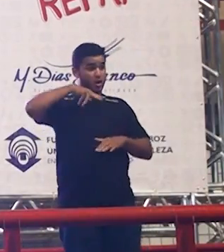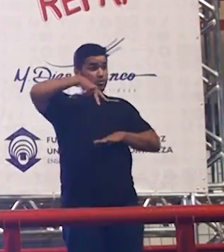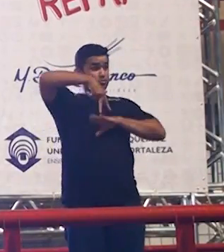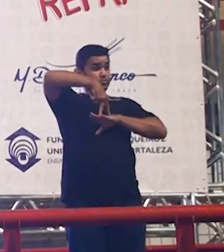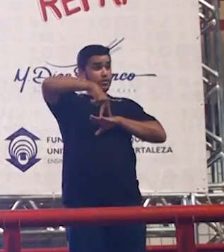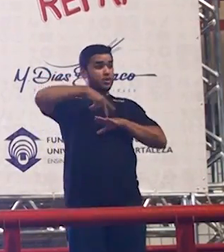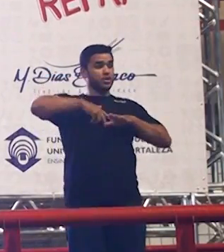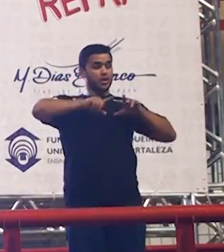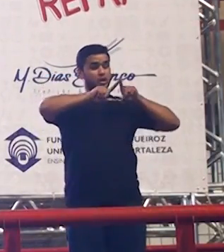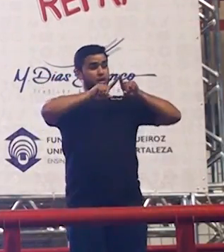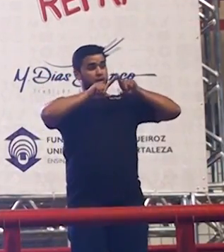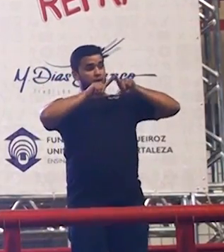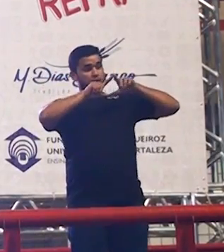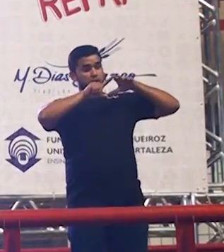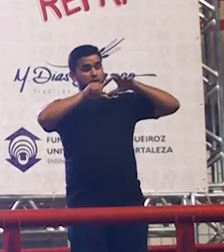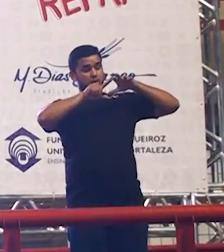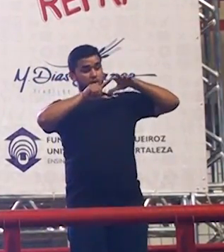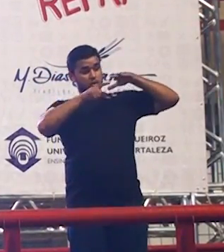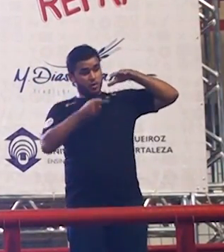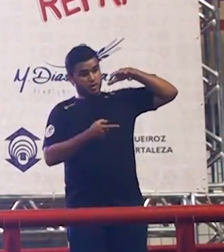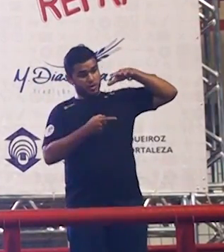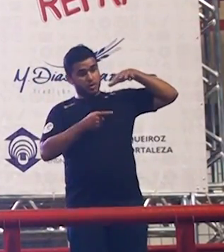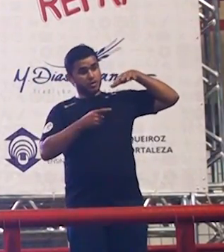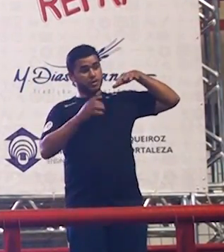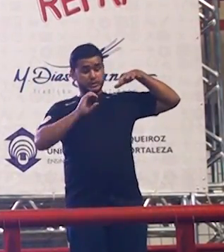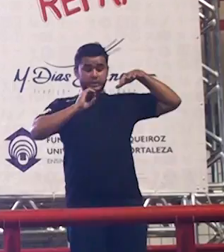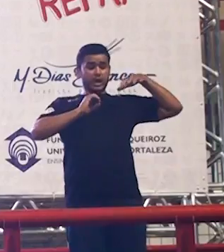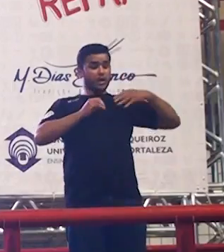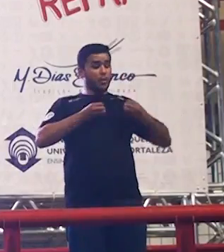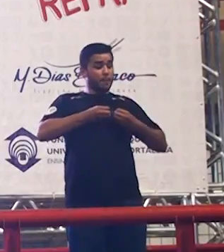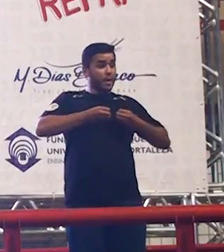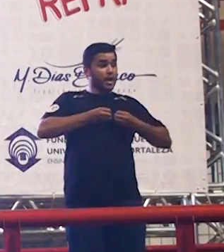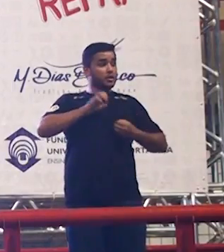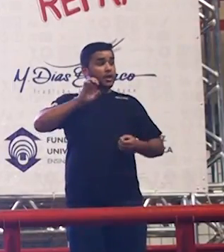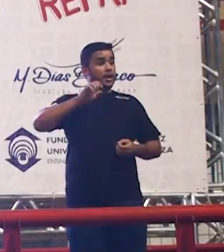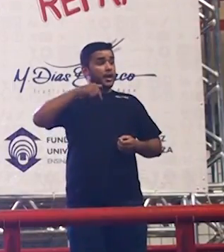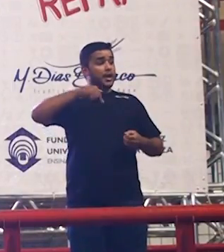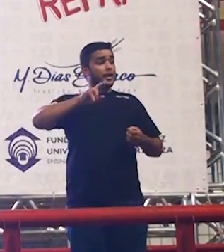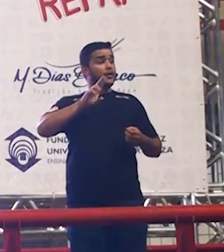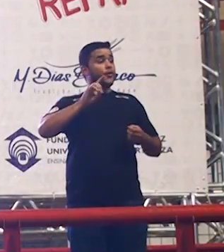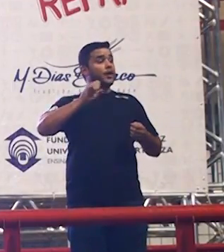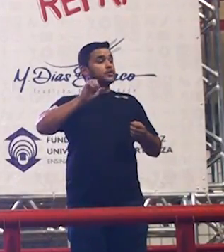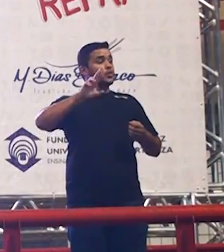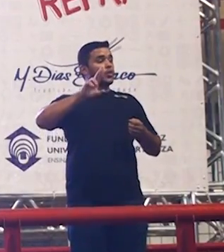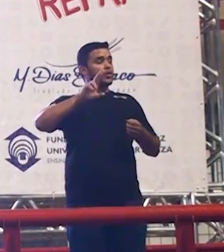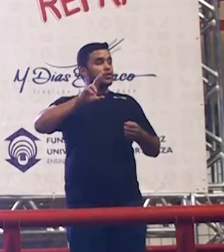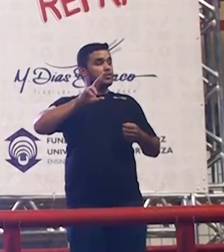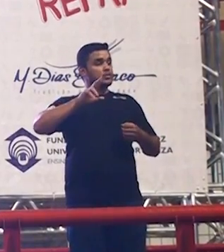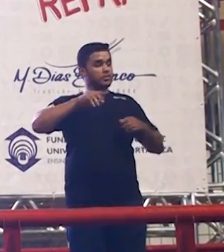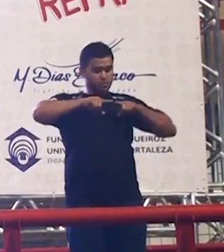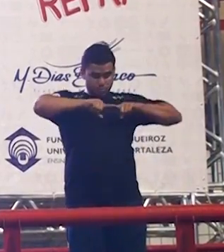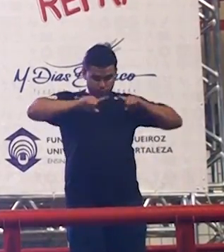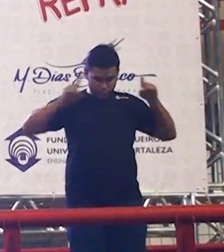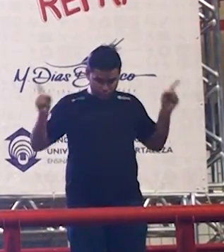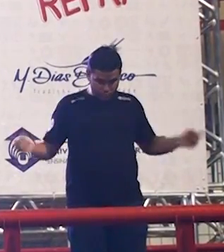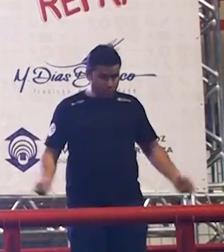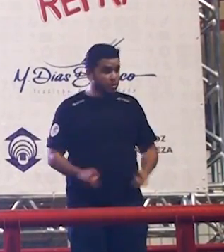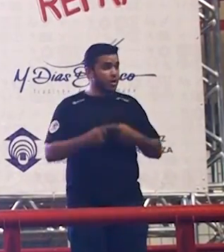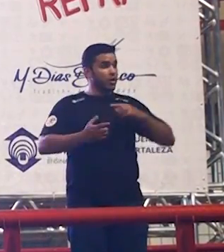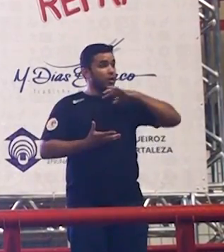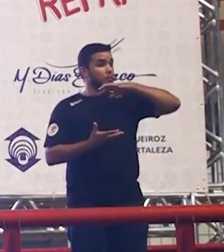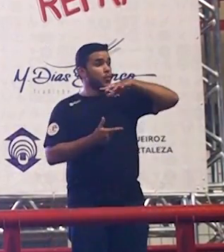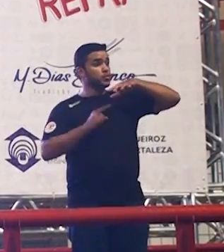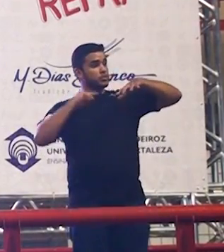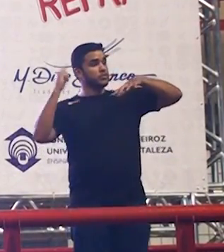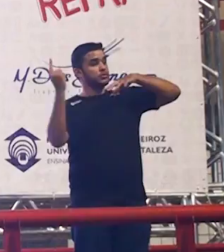qual é a distância que eu estou do Equador? 0. Não há distância, eu estou sobre a linha do Equador. Está claro o